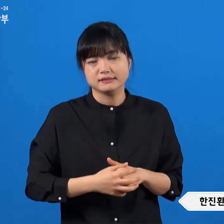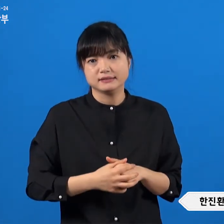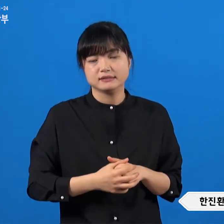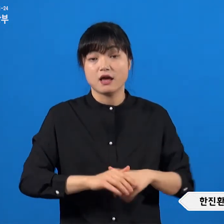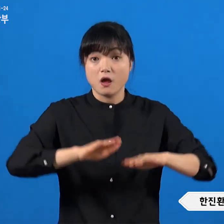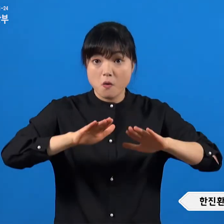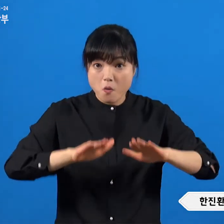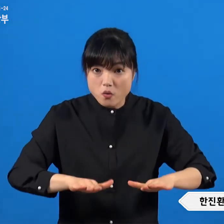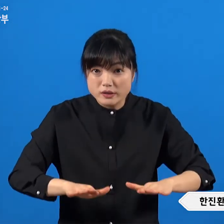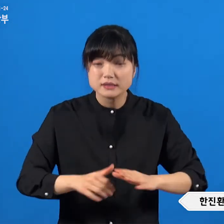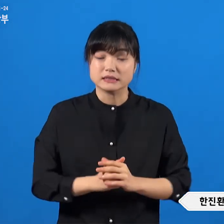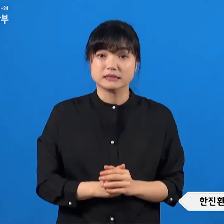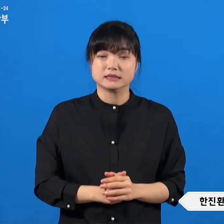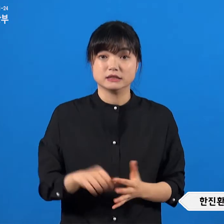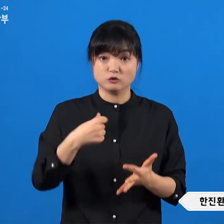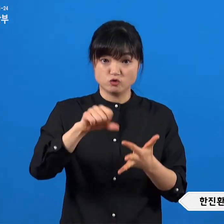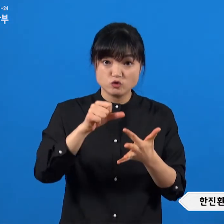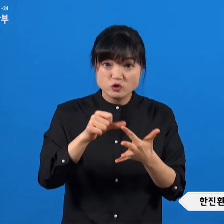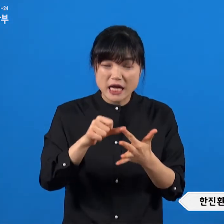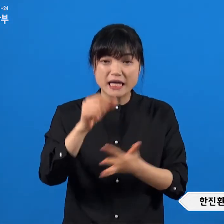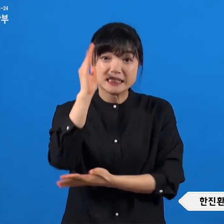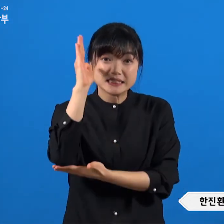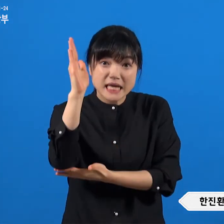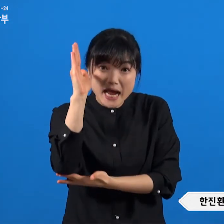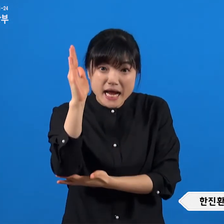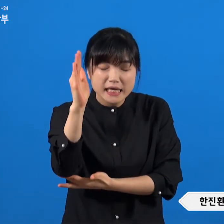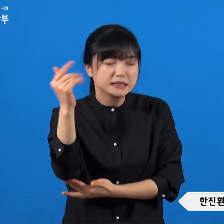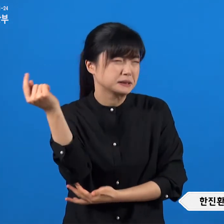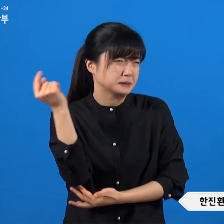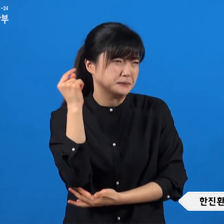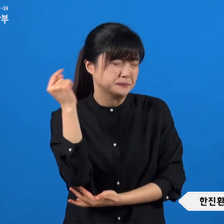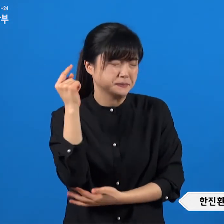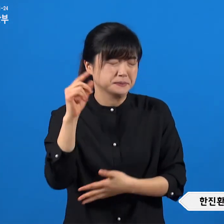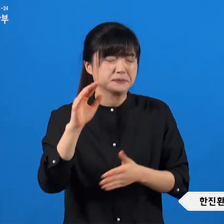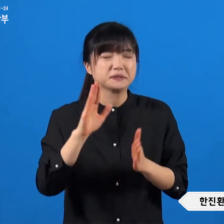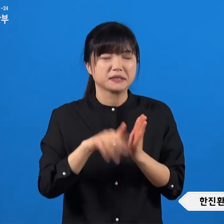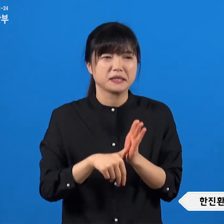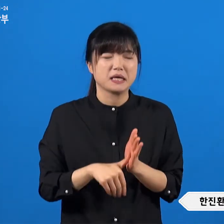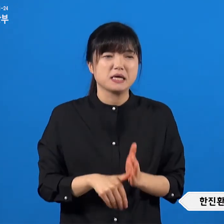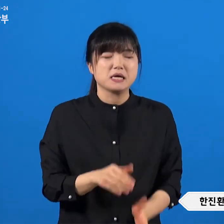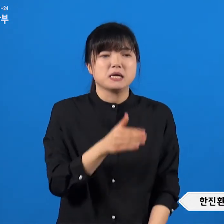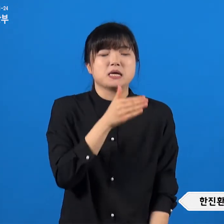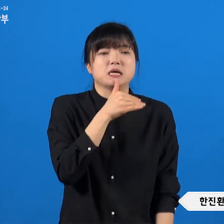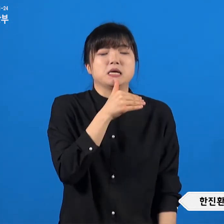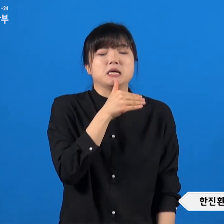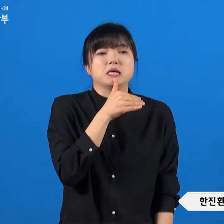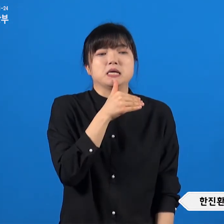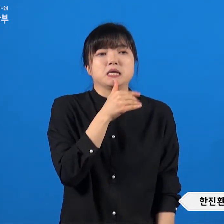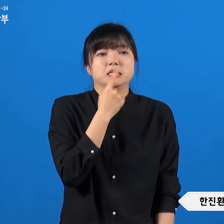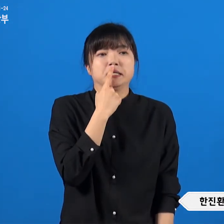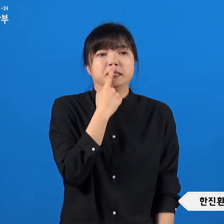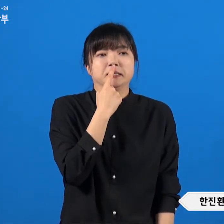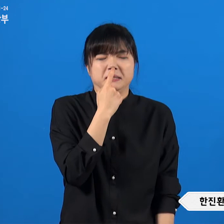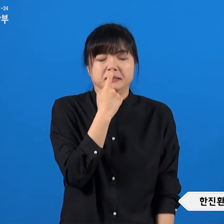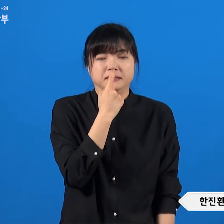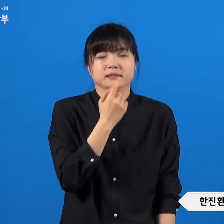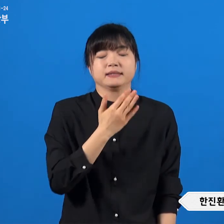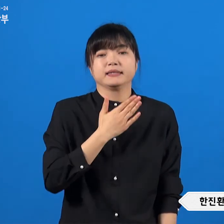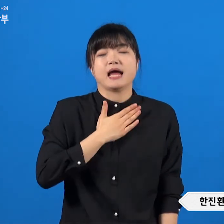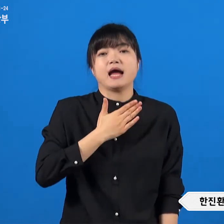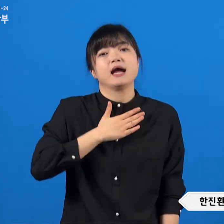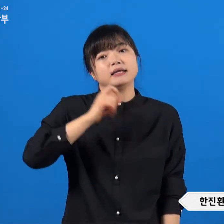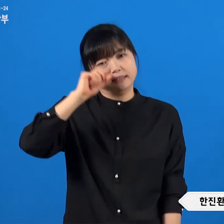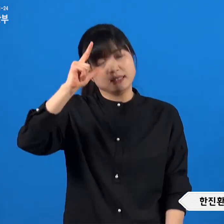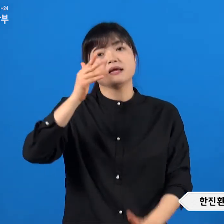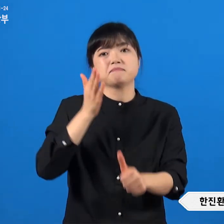오늘 이 둘째 아들 얘기를 들으면서 아, 저게 나구나 하는 것을 깨달아야 됩니다.